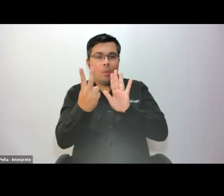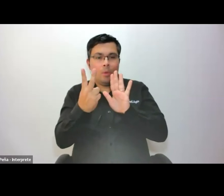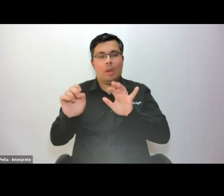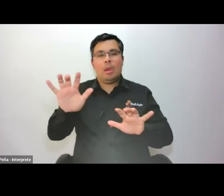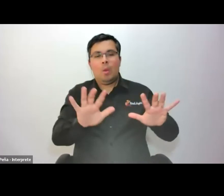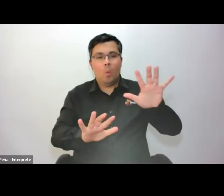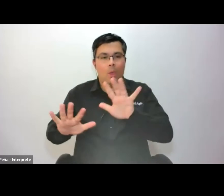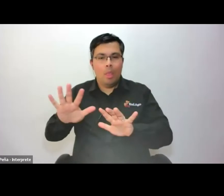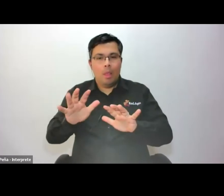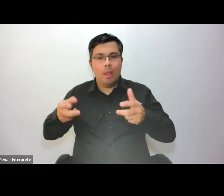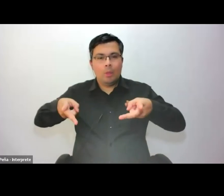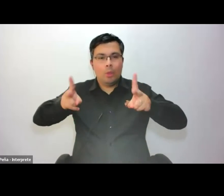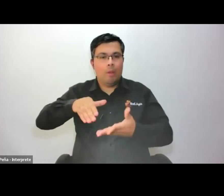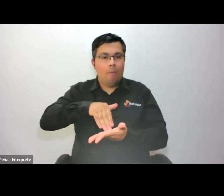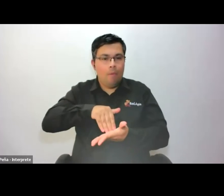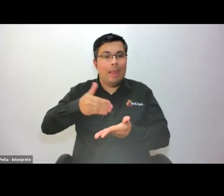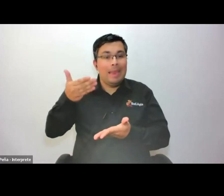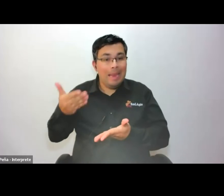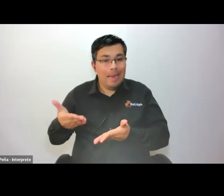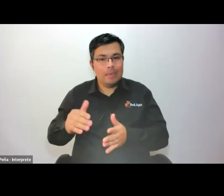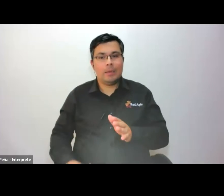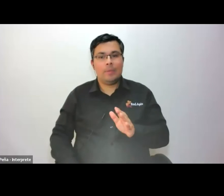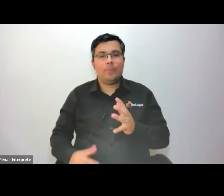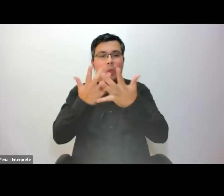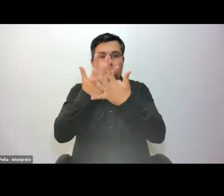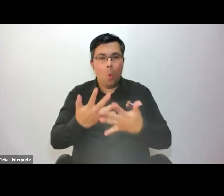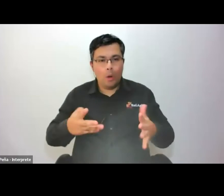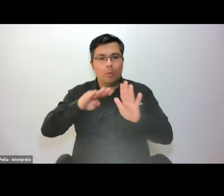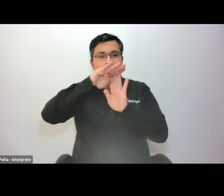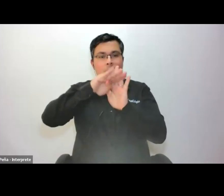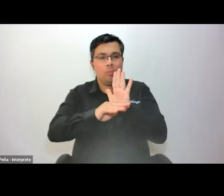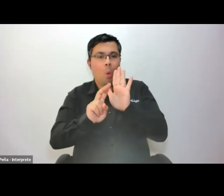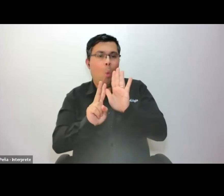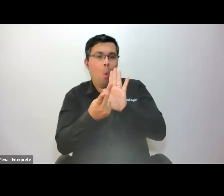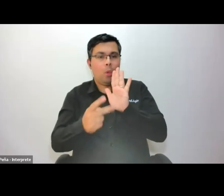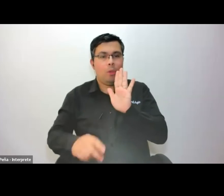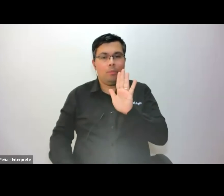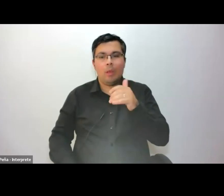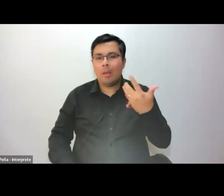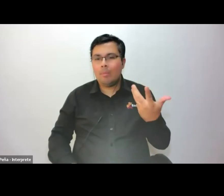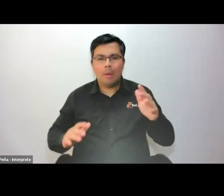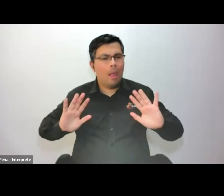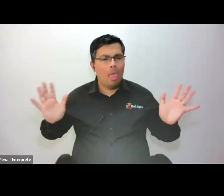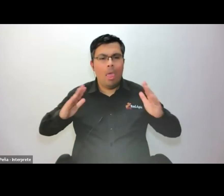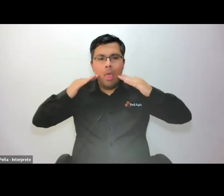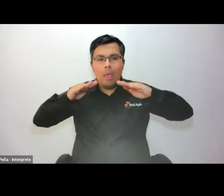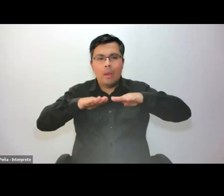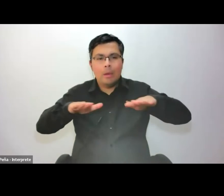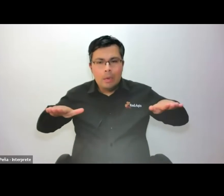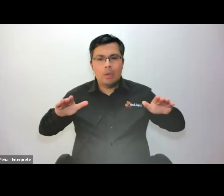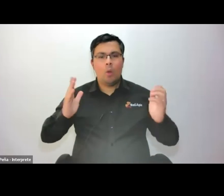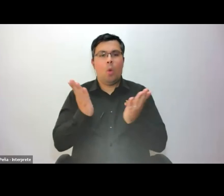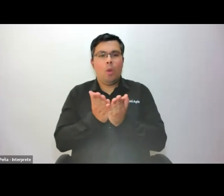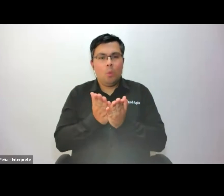marco viene el tema de los ajustes curriculares. Para ningún niño, ninguna niña, ningún estudiante de educación básica